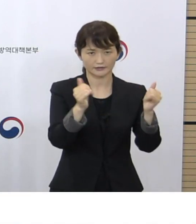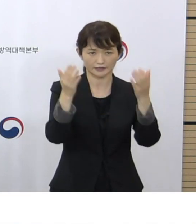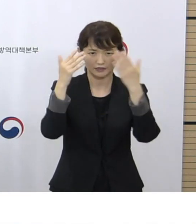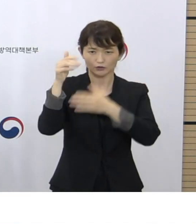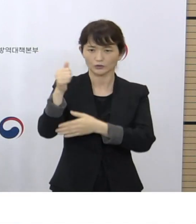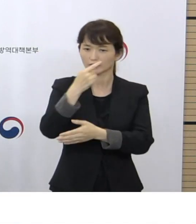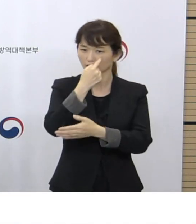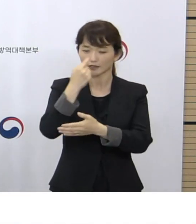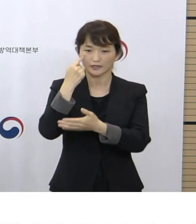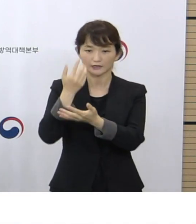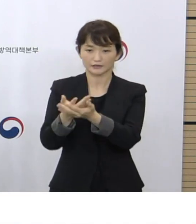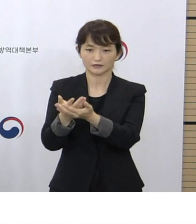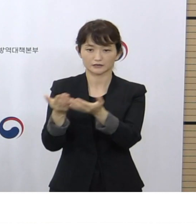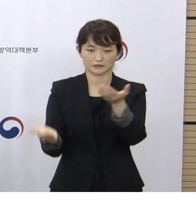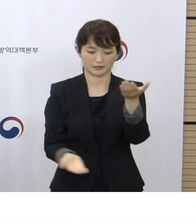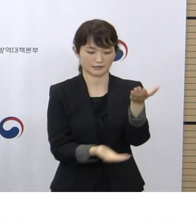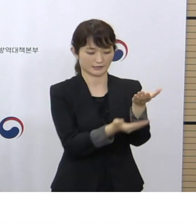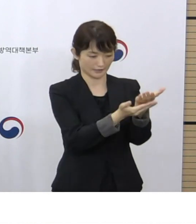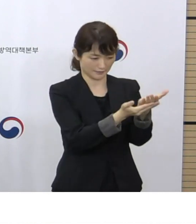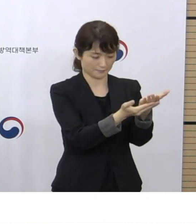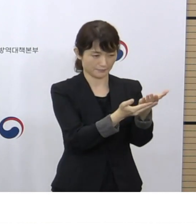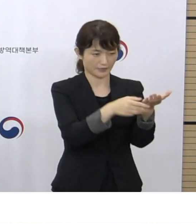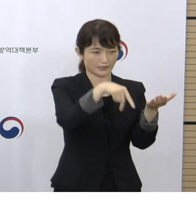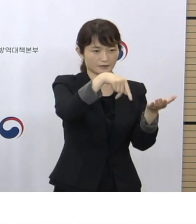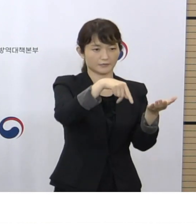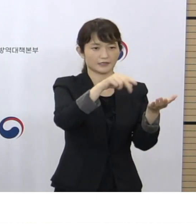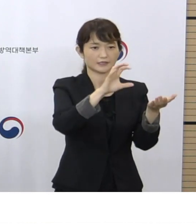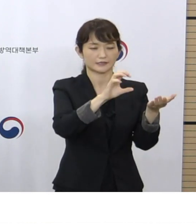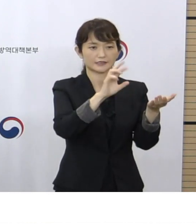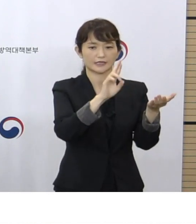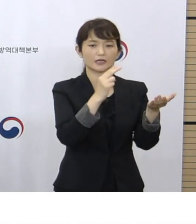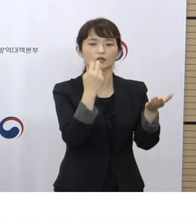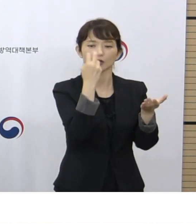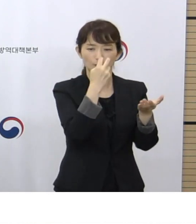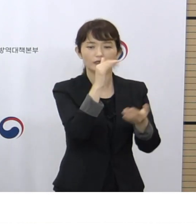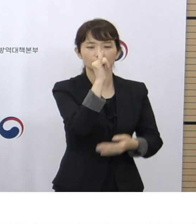확인서를 첨부하여 PCR 검사를 받을 수 있습니다.